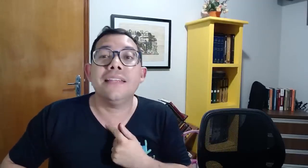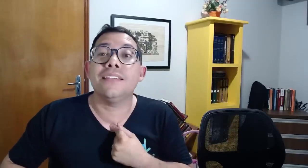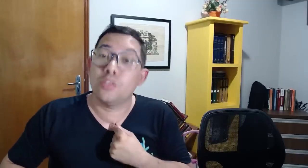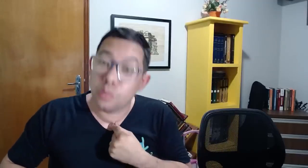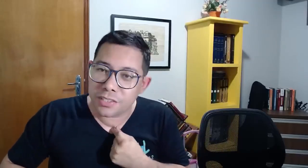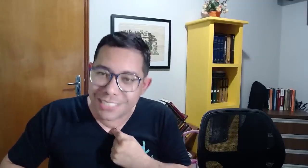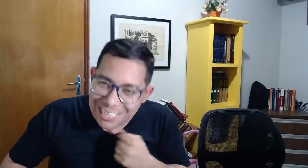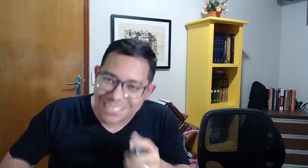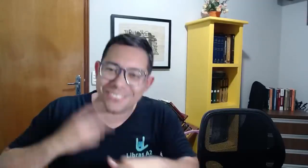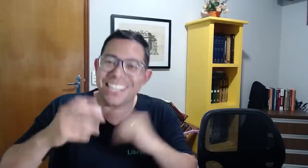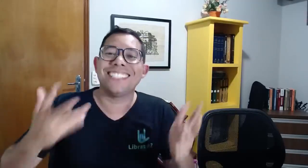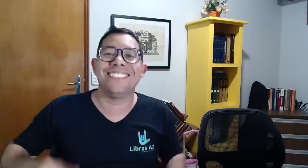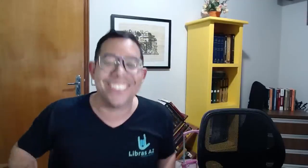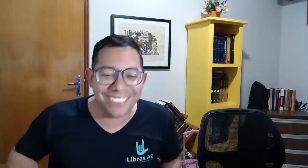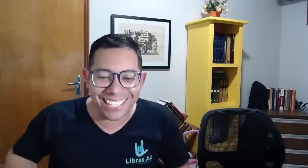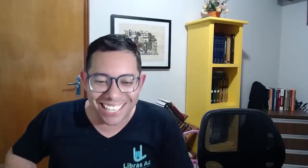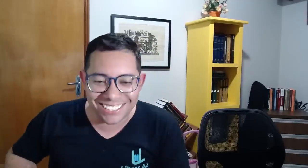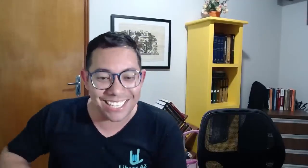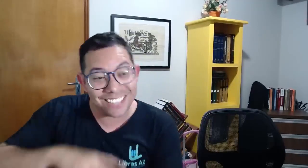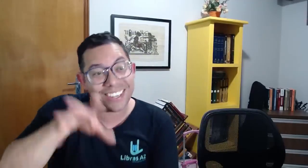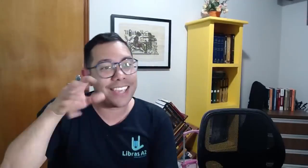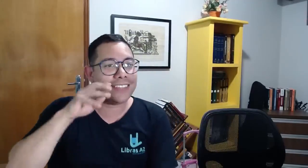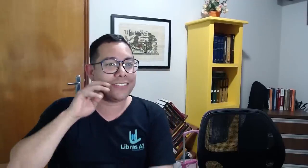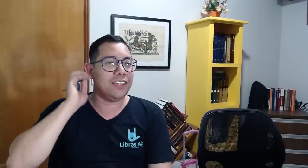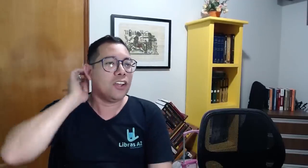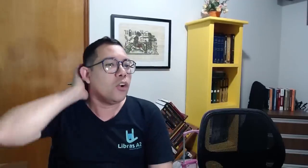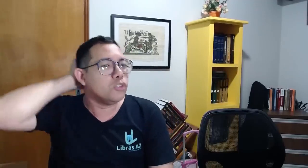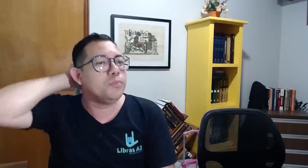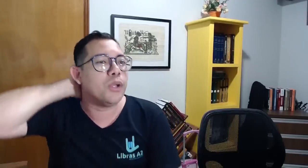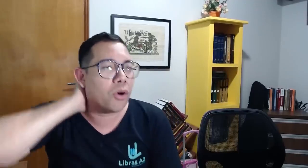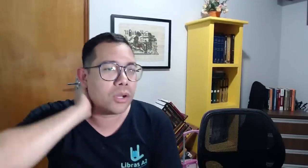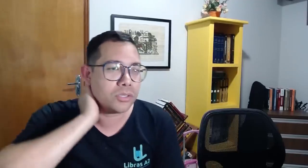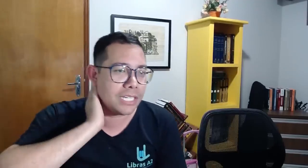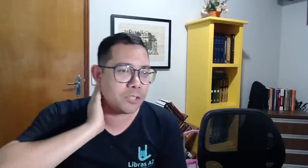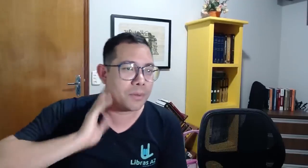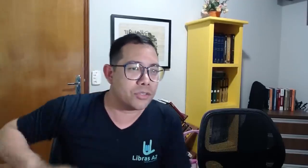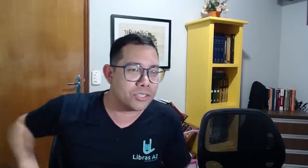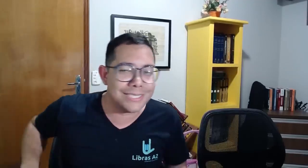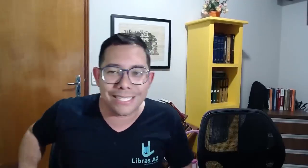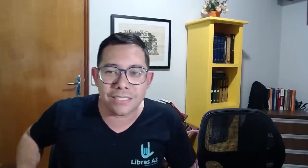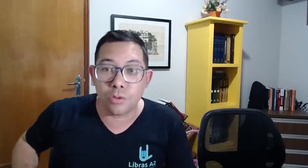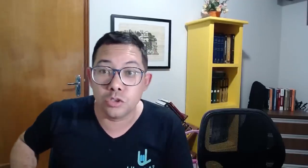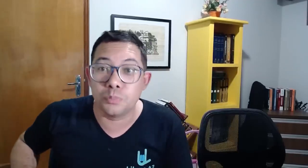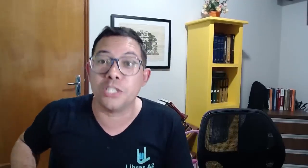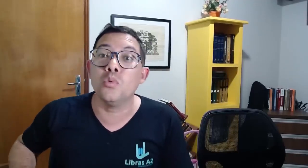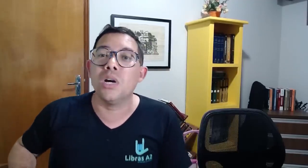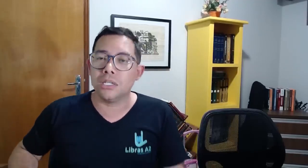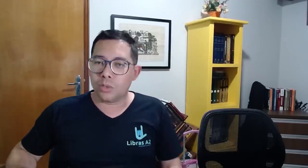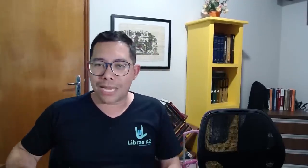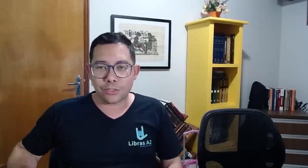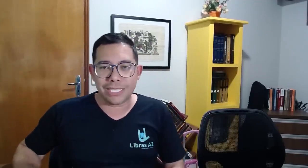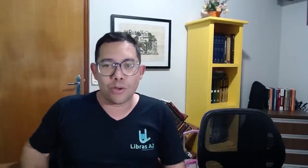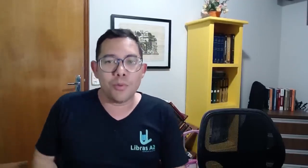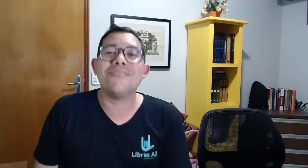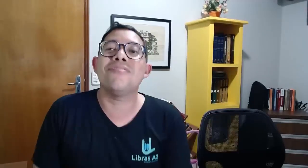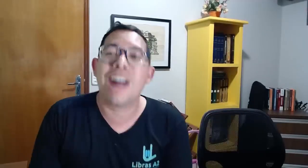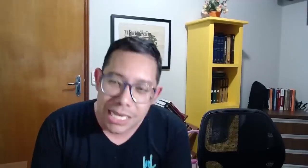fotossíntese suficiente para desenvolver e crescer. Acho que é isso, hein? Os biólogos aí, os professores de ciência vão nos perdoando caso tenha alguma falha